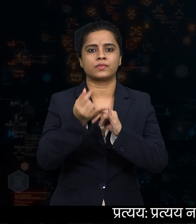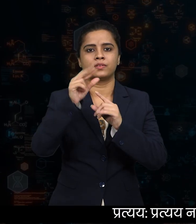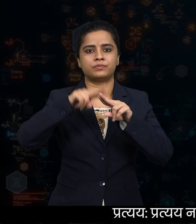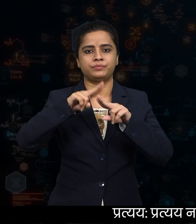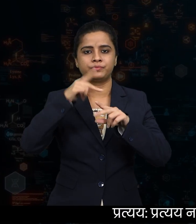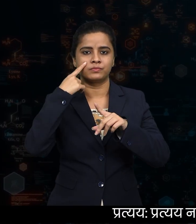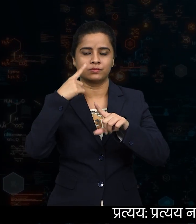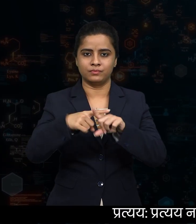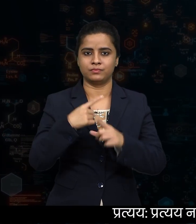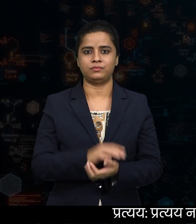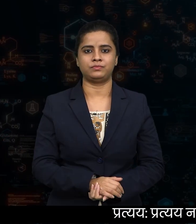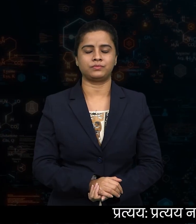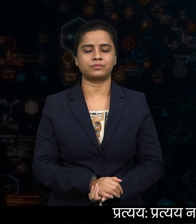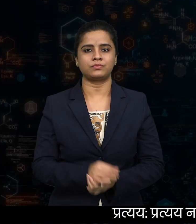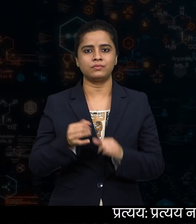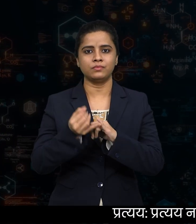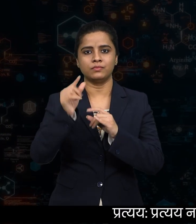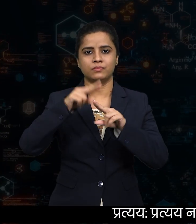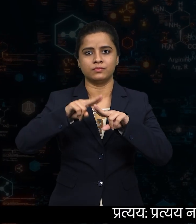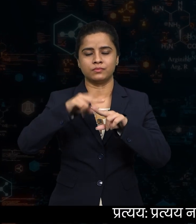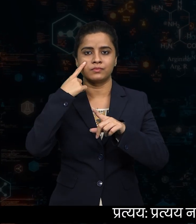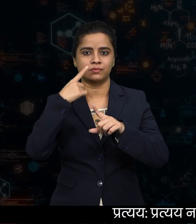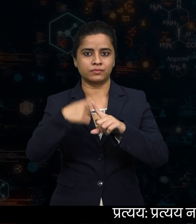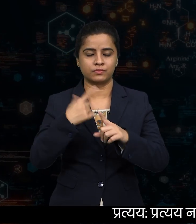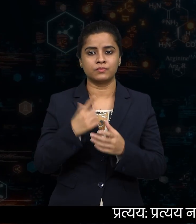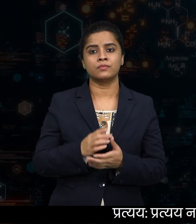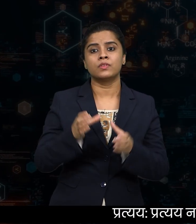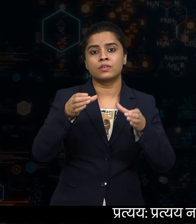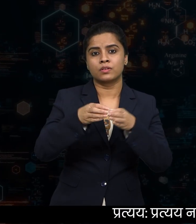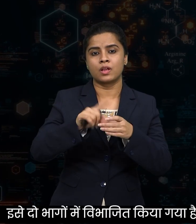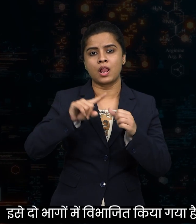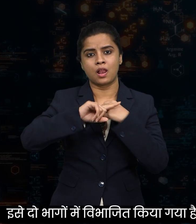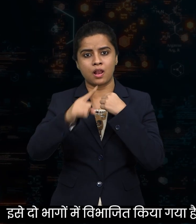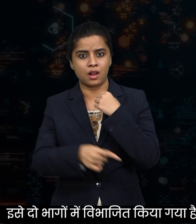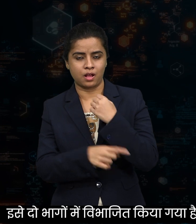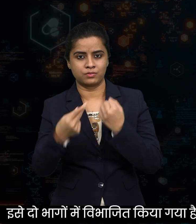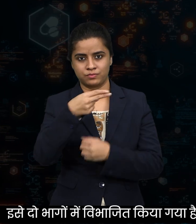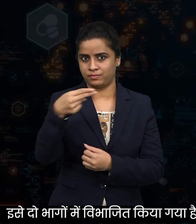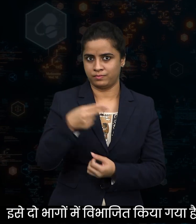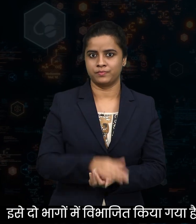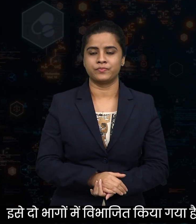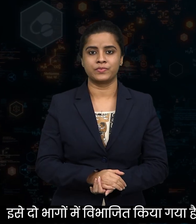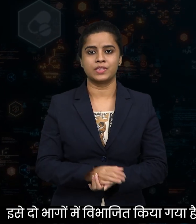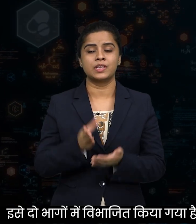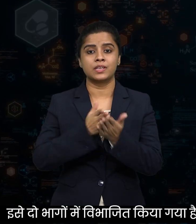प्रत्यय प्रत्यय नाम के अंत का निर्माण करता है। इसे दो भागों में विभाजित किया गया